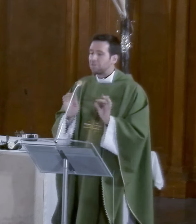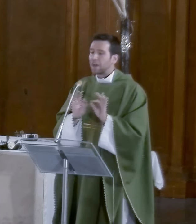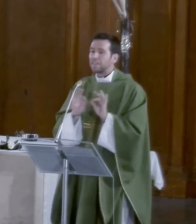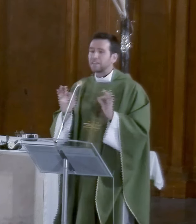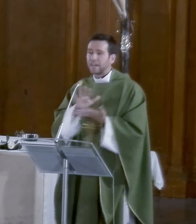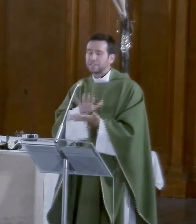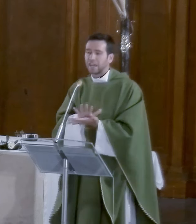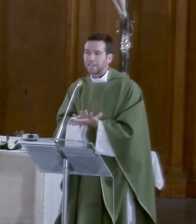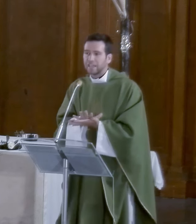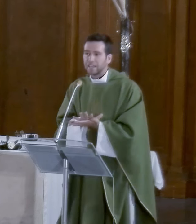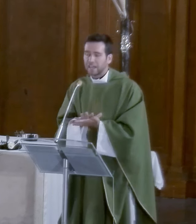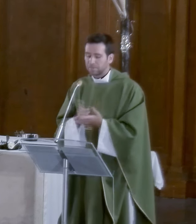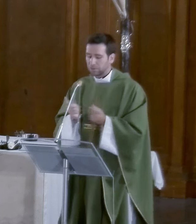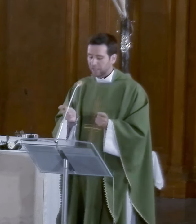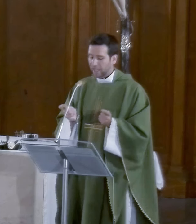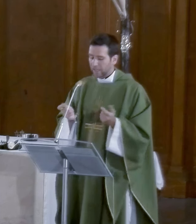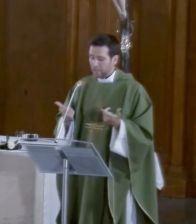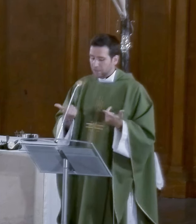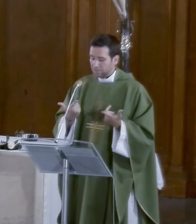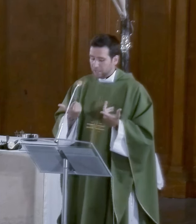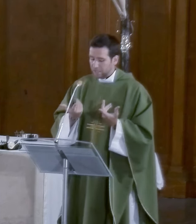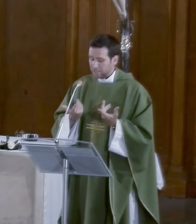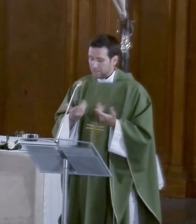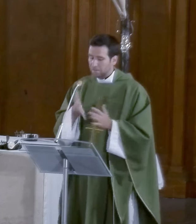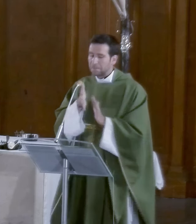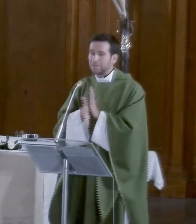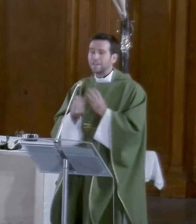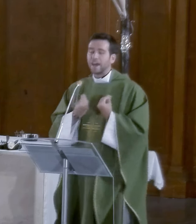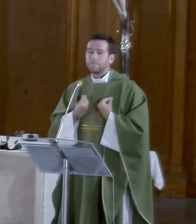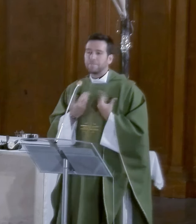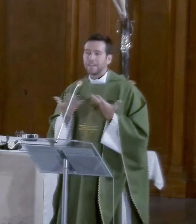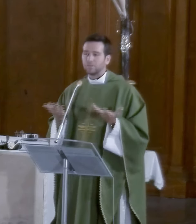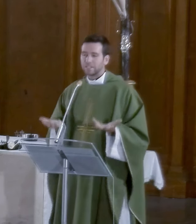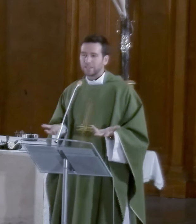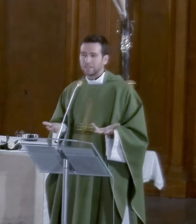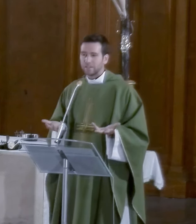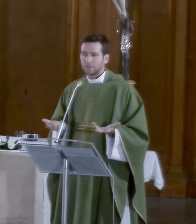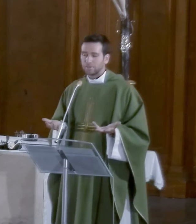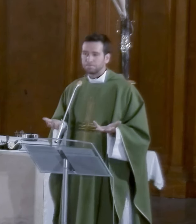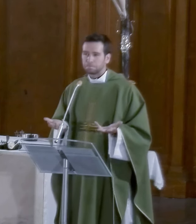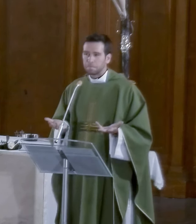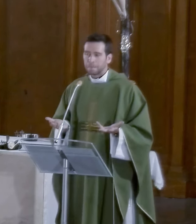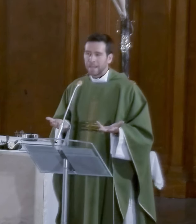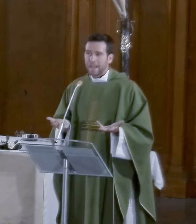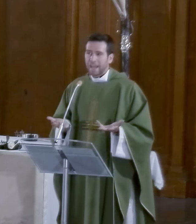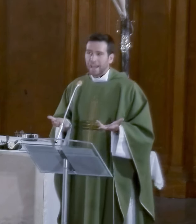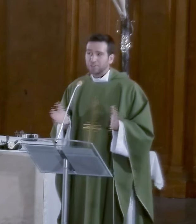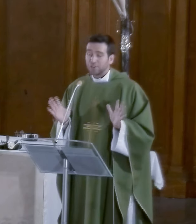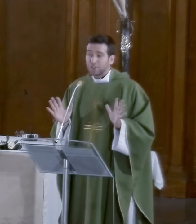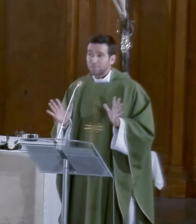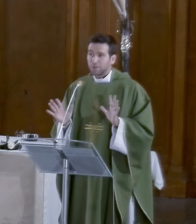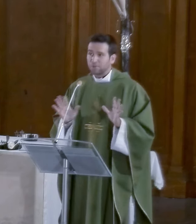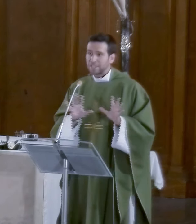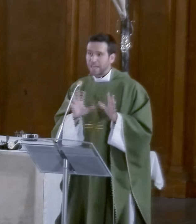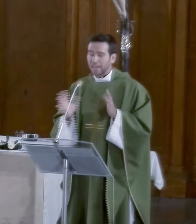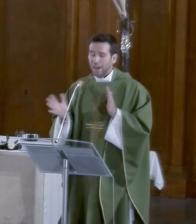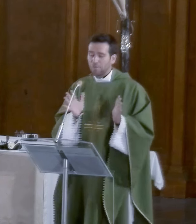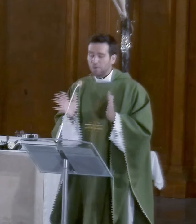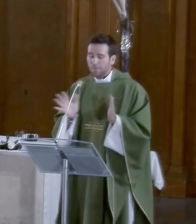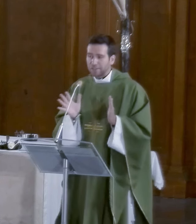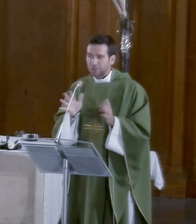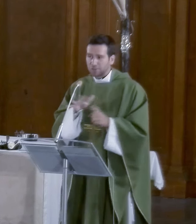da una cierta tranquilidad porque pues mi vida tiene un sentido. Entonces podemos